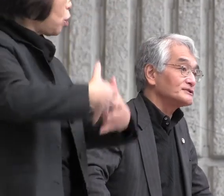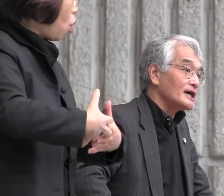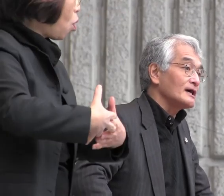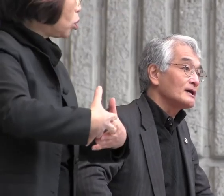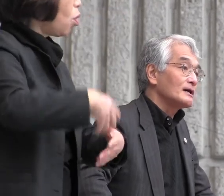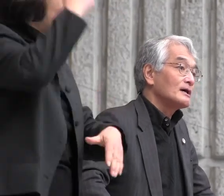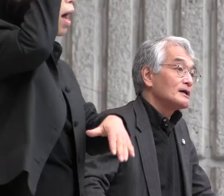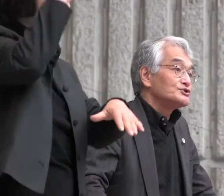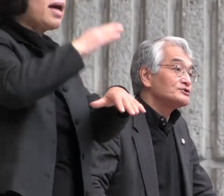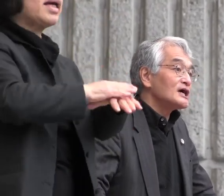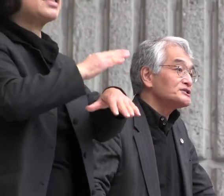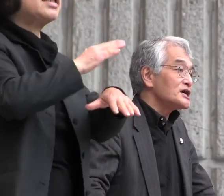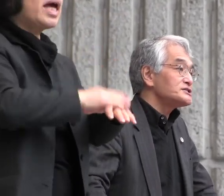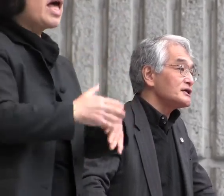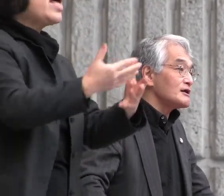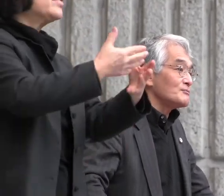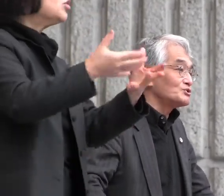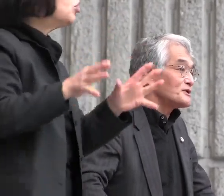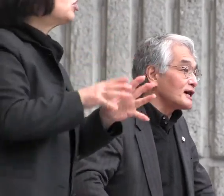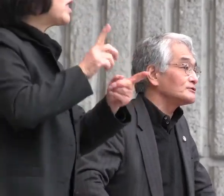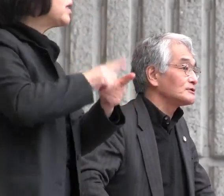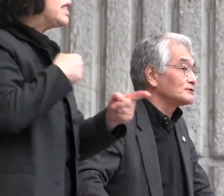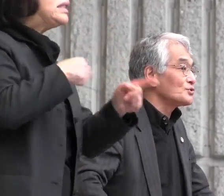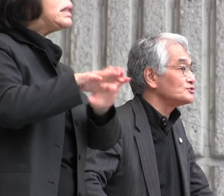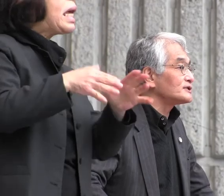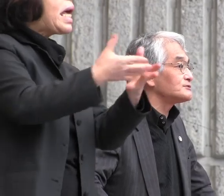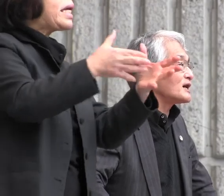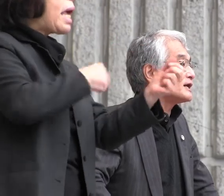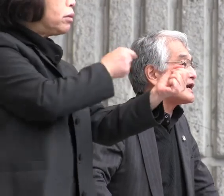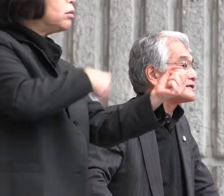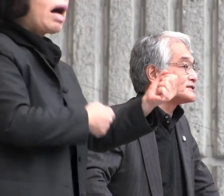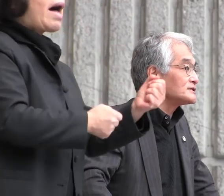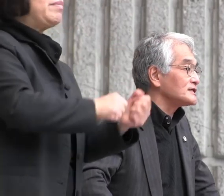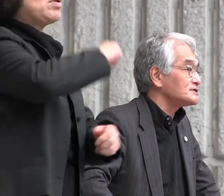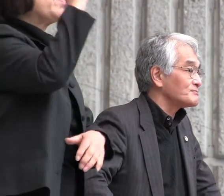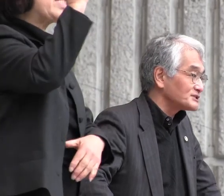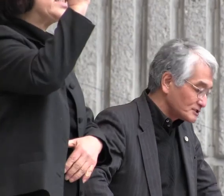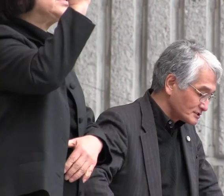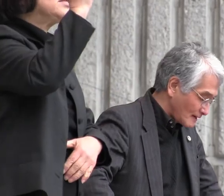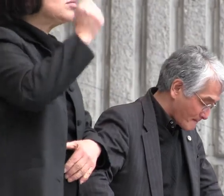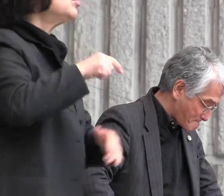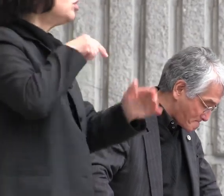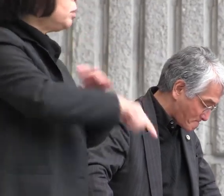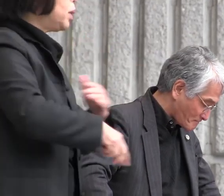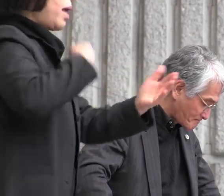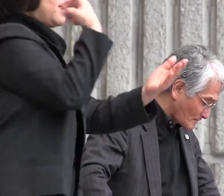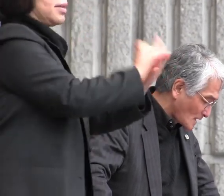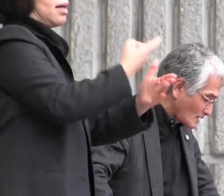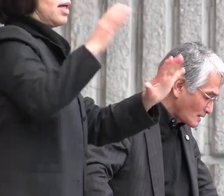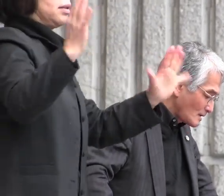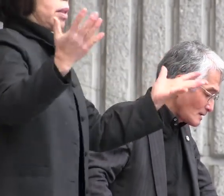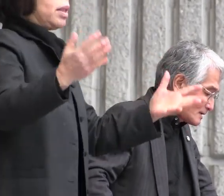解釈で集団的自衛権は認めないという立場から参戦しませんでした。